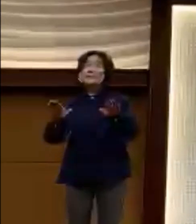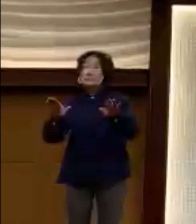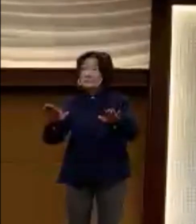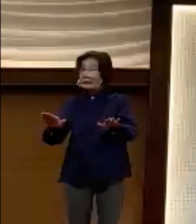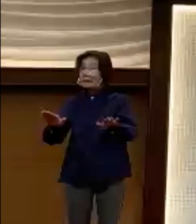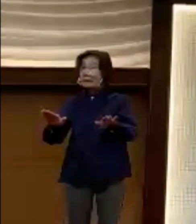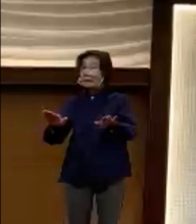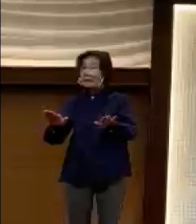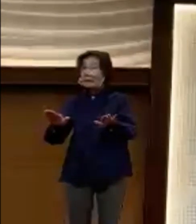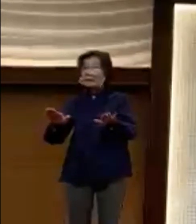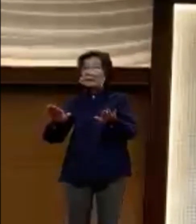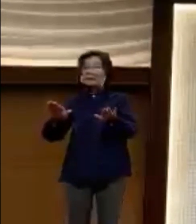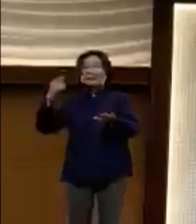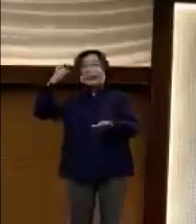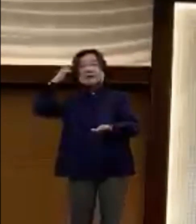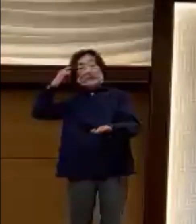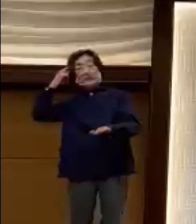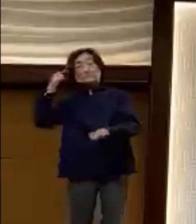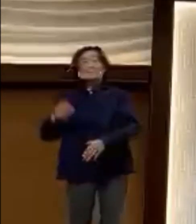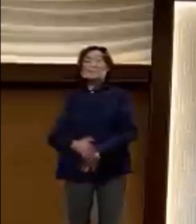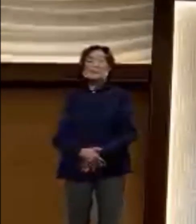今目を転じると、